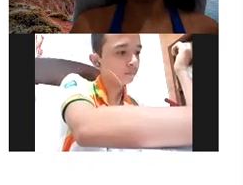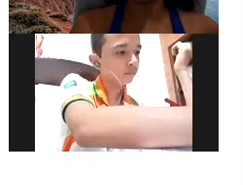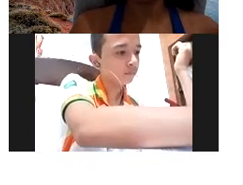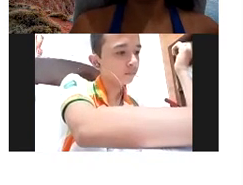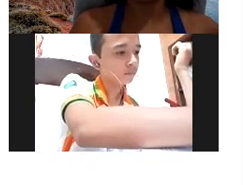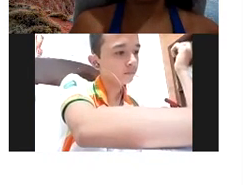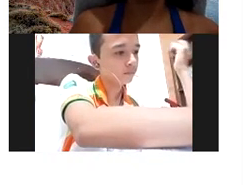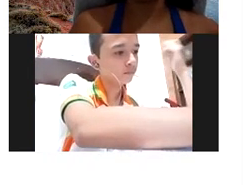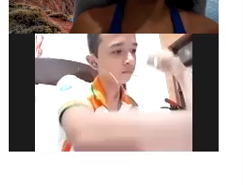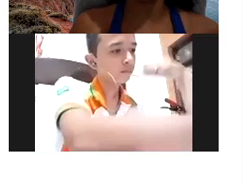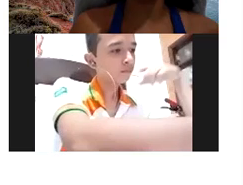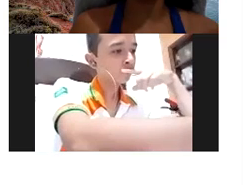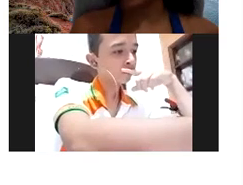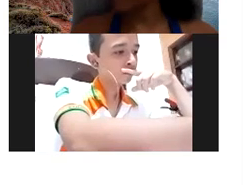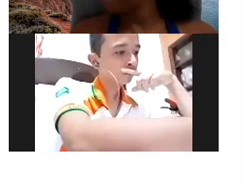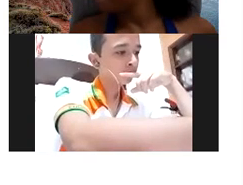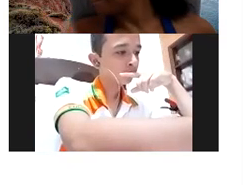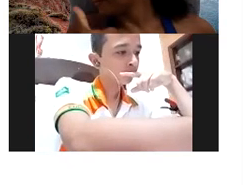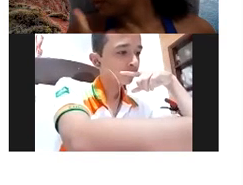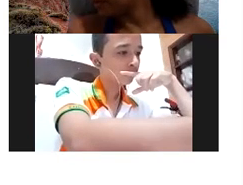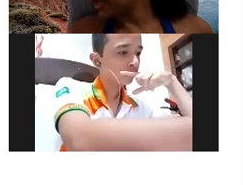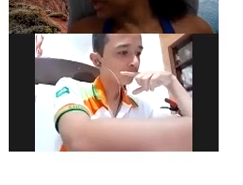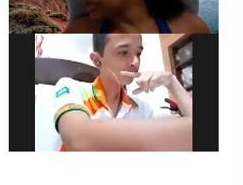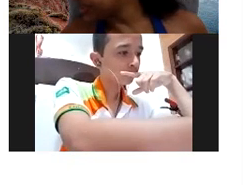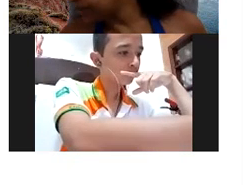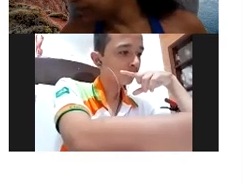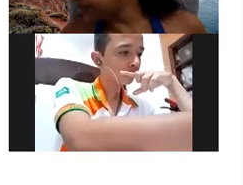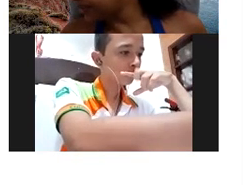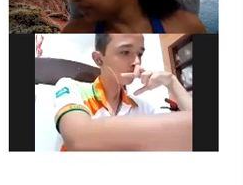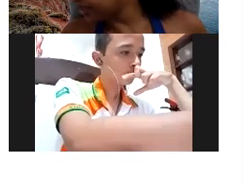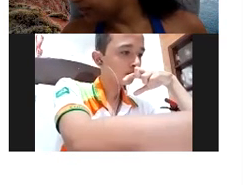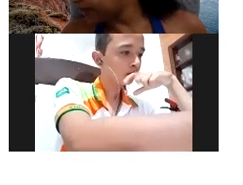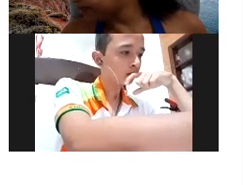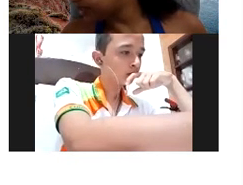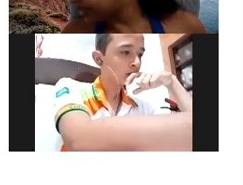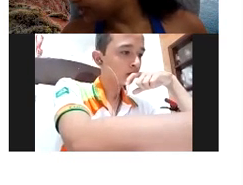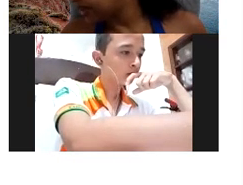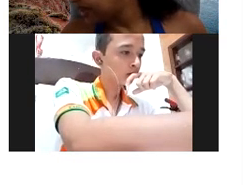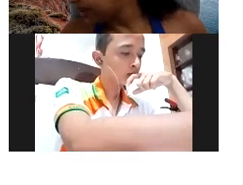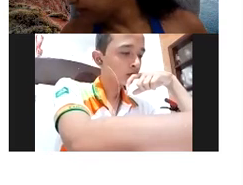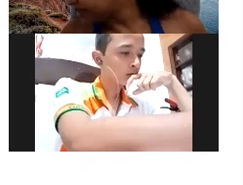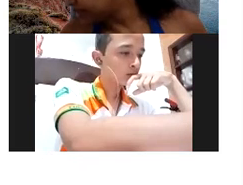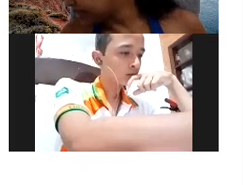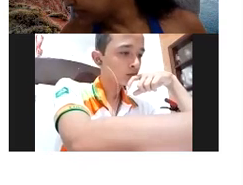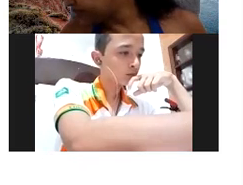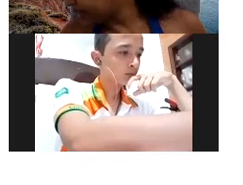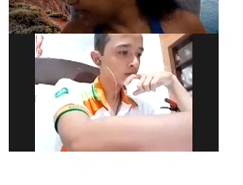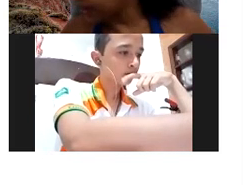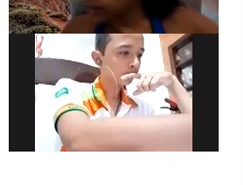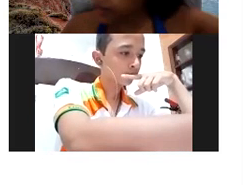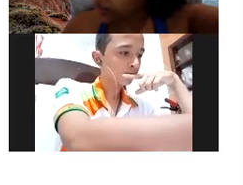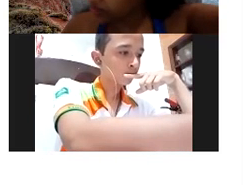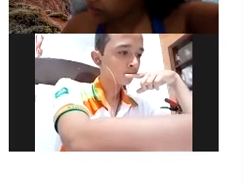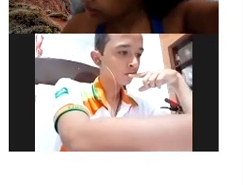então em síntese é isso tá beleza a gente tem uma atividade aqui para vocês para vocês